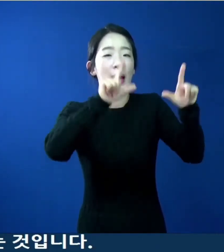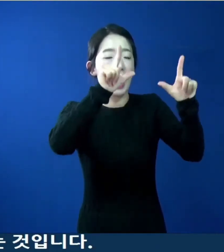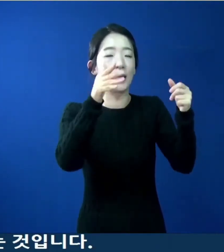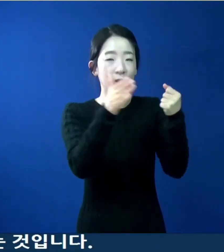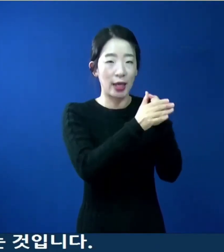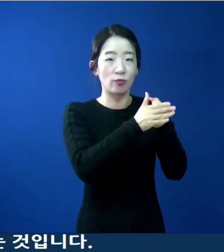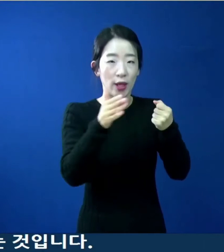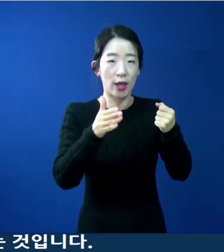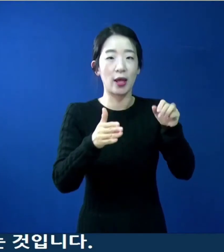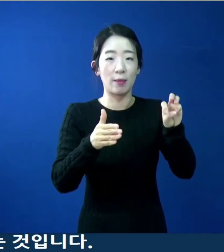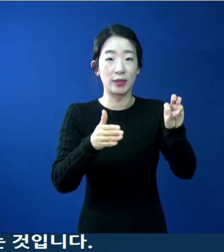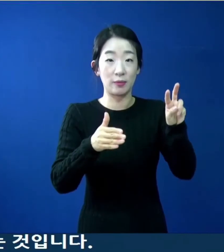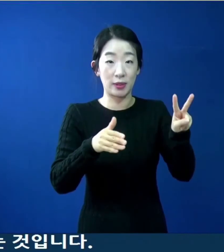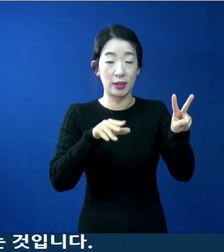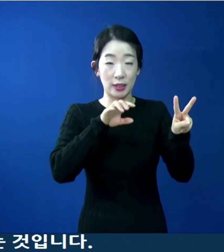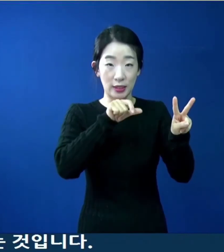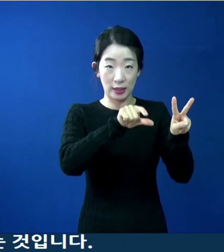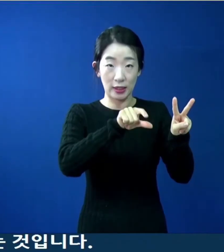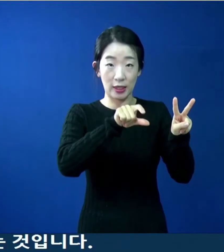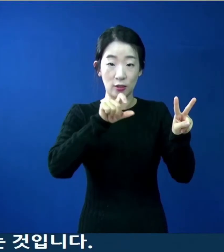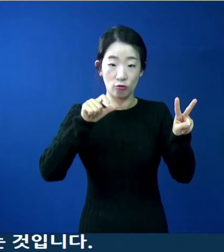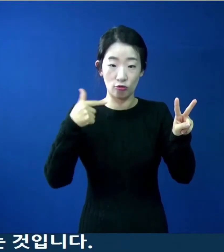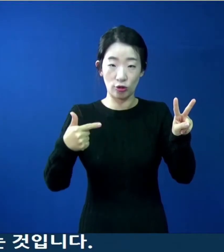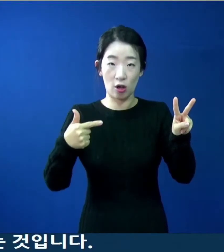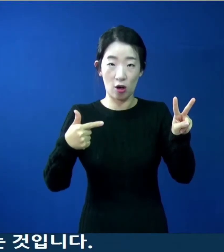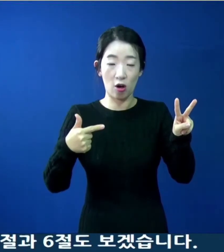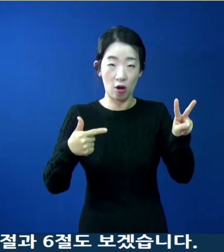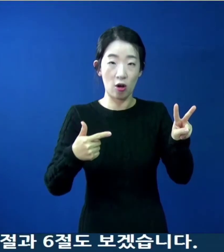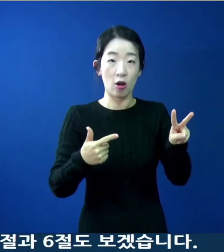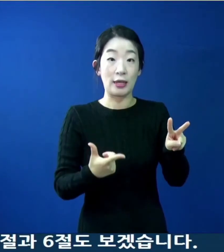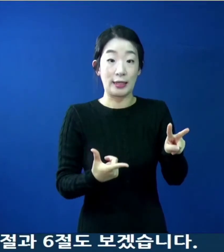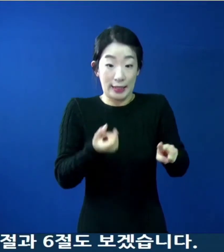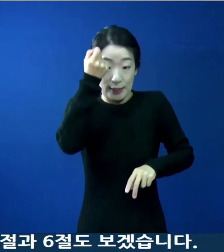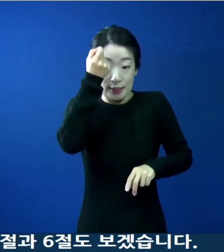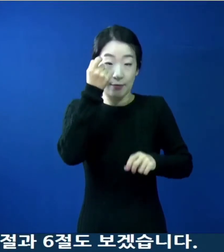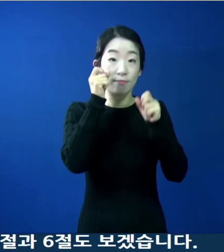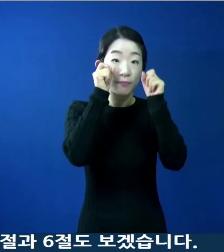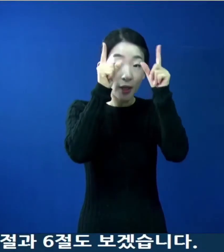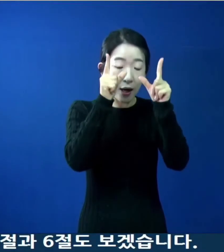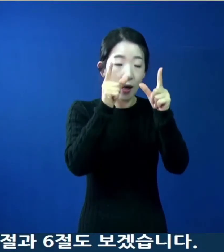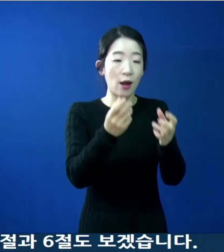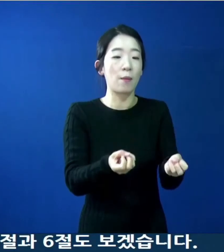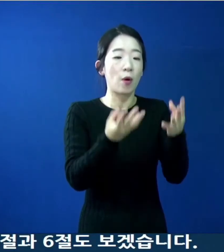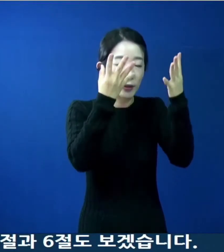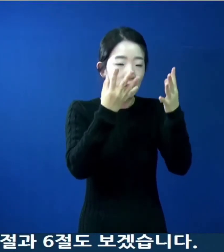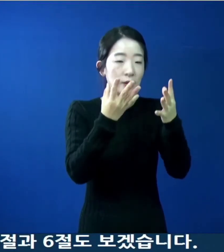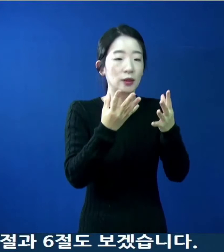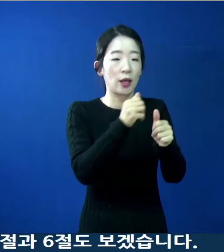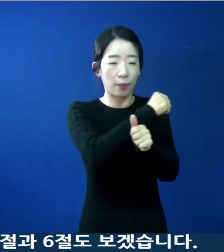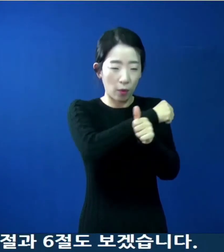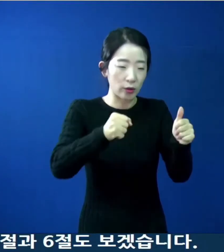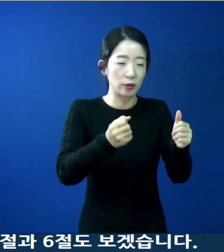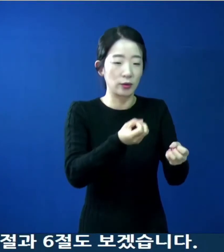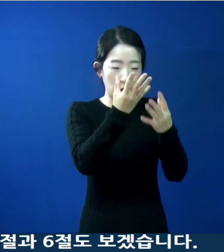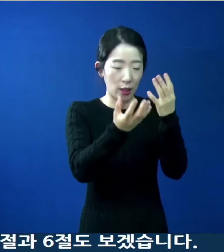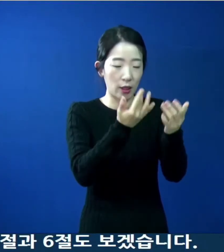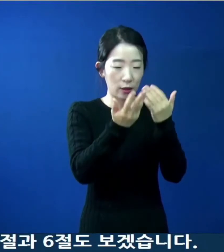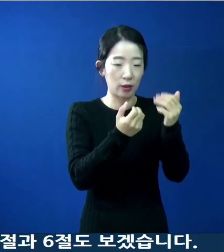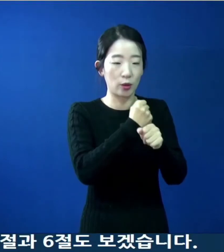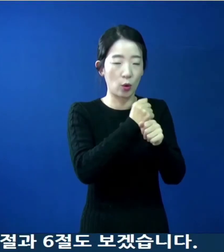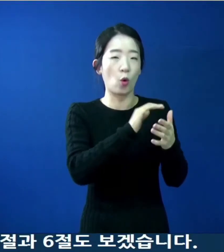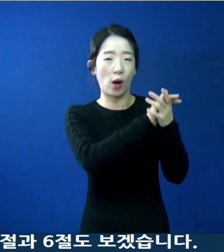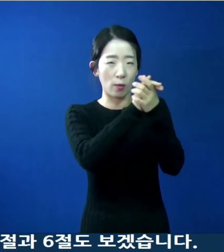6절 읽겠습니다. 이튿날에 그들이 일찍이 일어나 번제를 드리며 화목제를 드리고 백성이